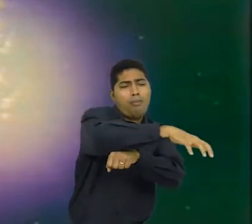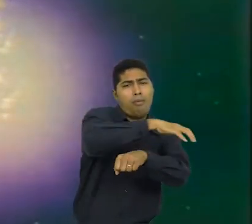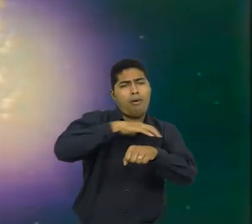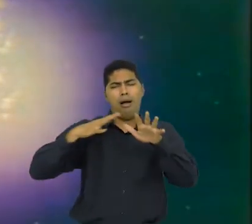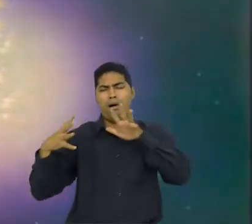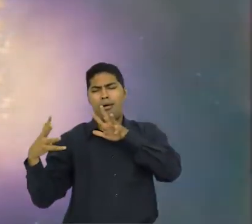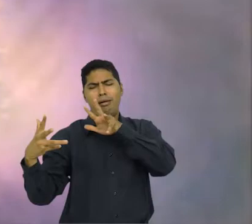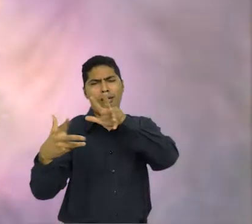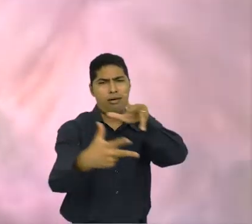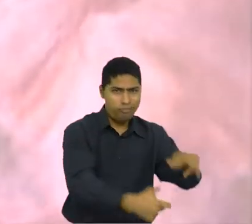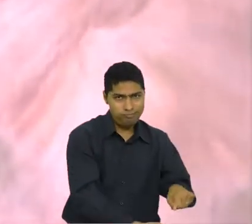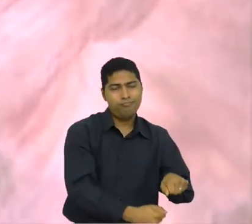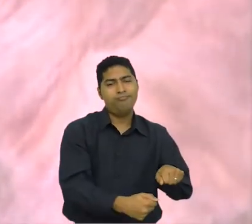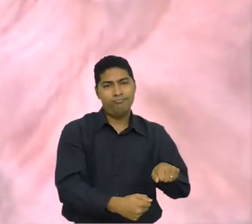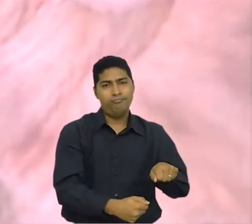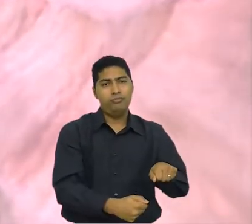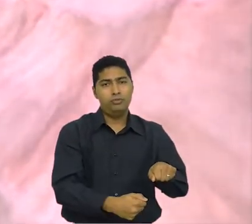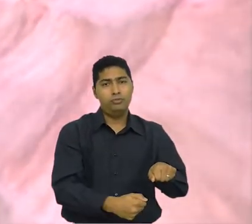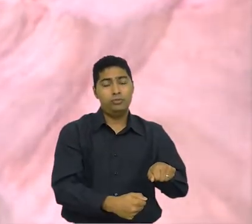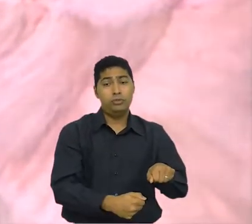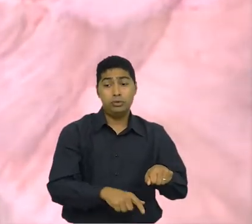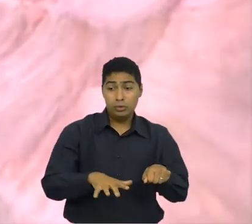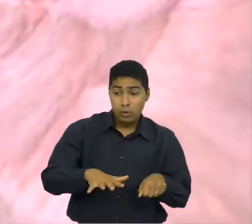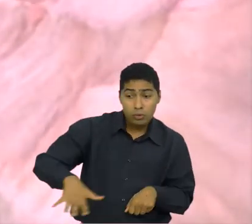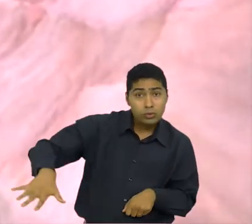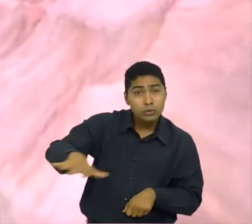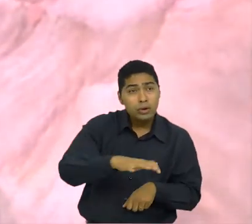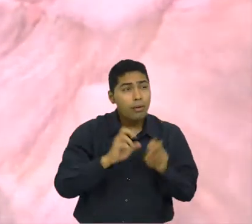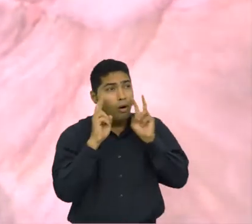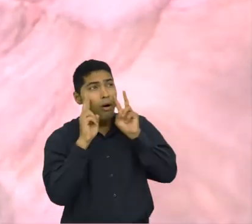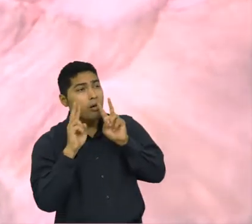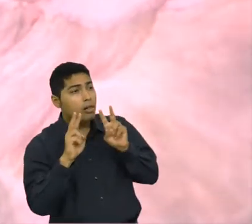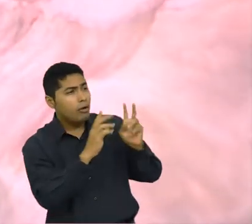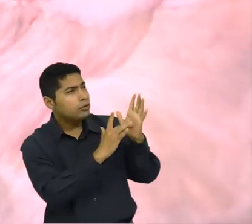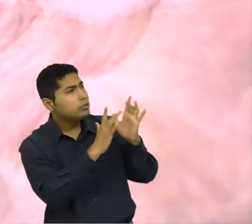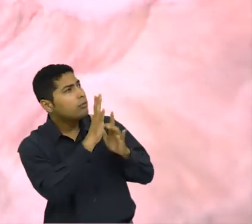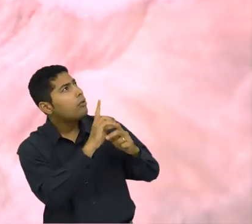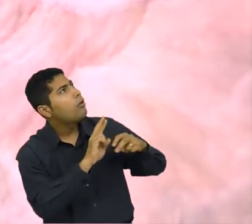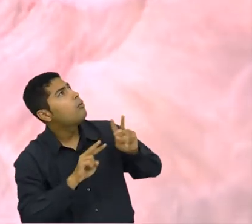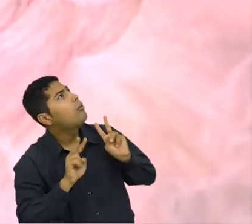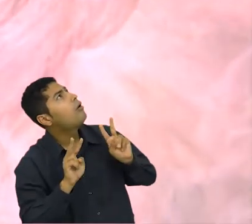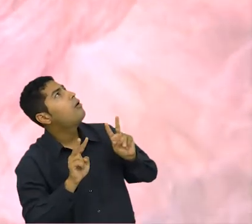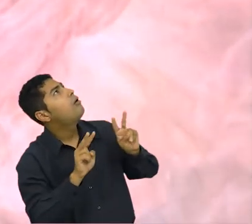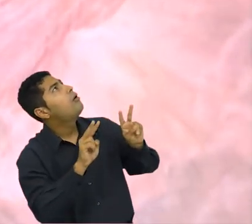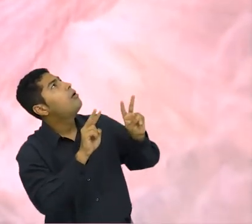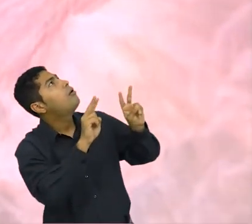confins da terra. Enquanto os discípulos olhavam, Jesus foi elevado às alturas e uma nuvem o